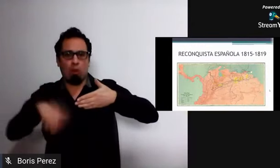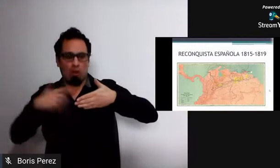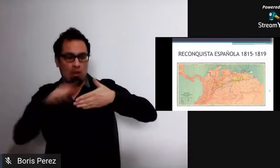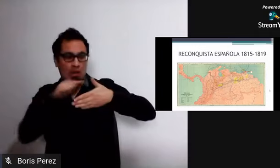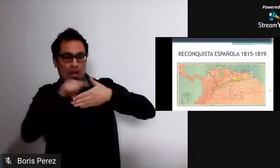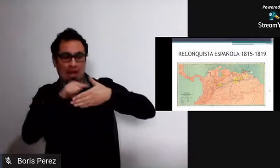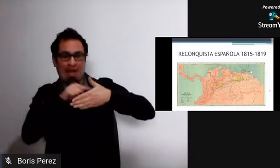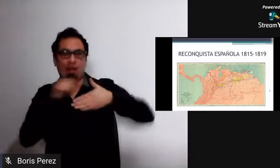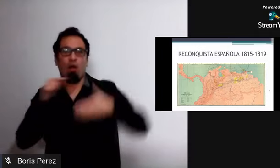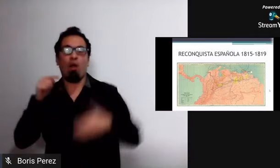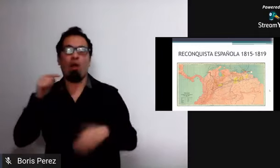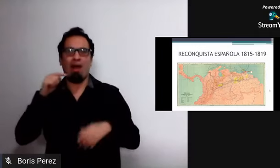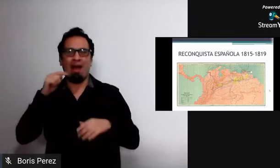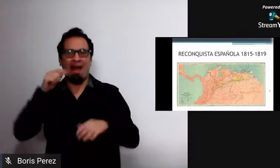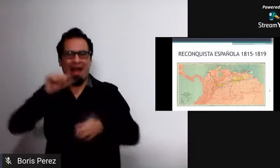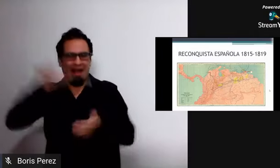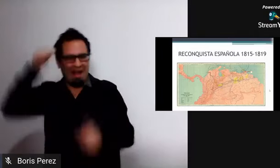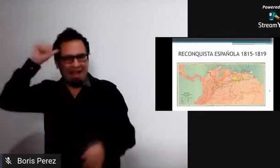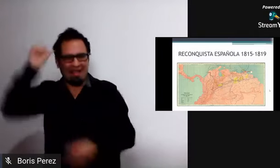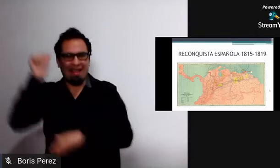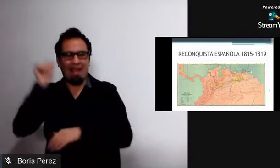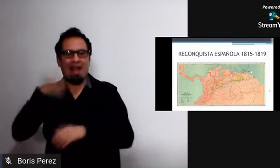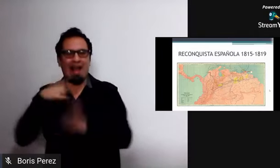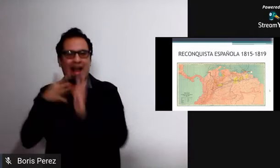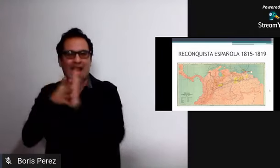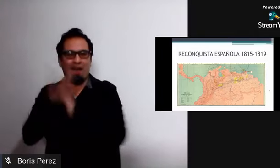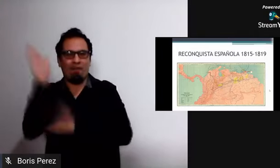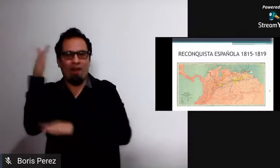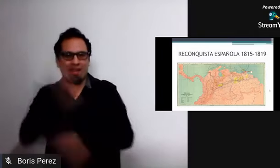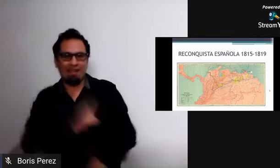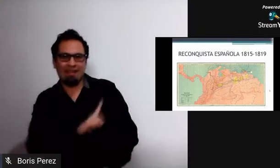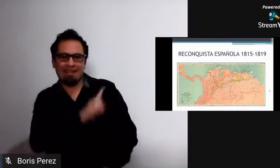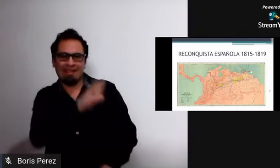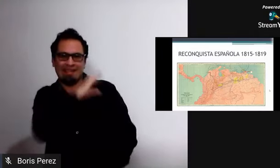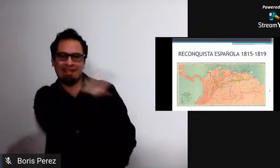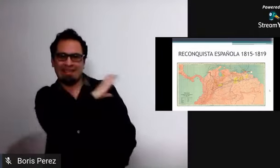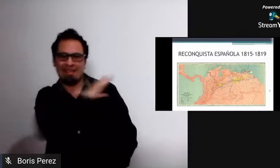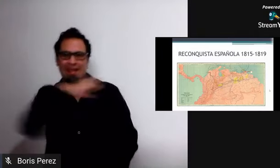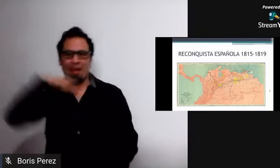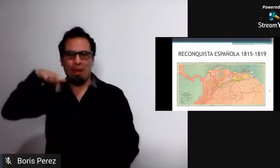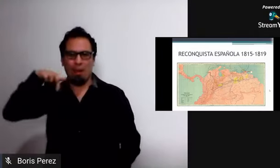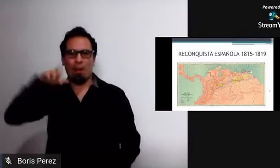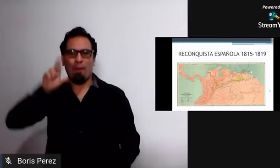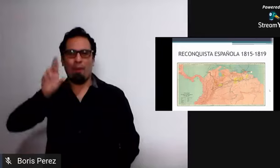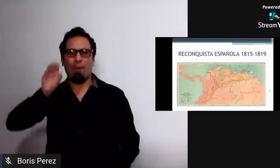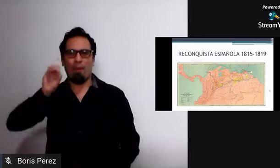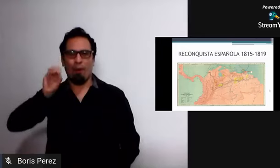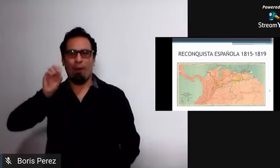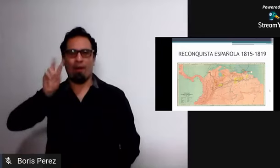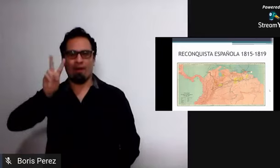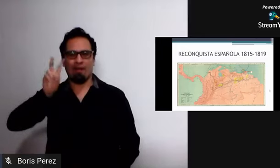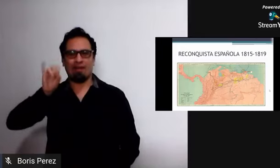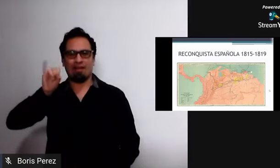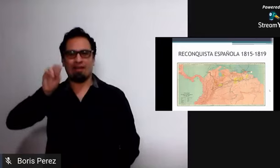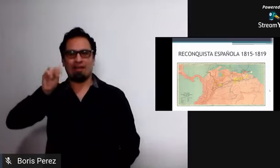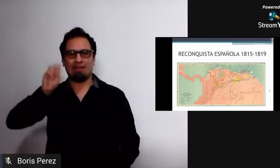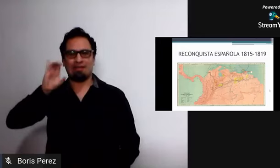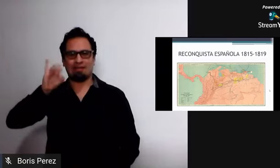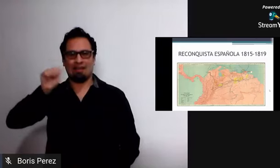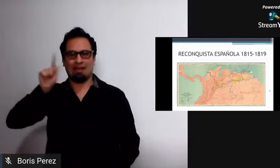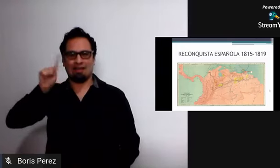España y llegan con municiones, armamentos, y como les decía anteriormente, las personas